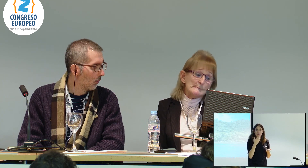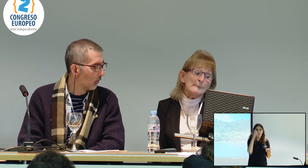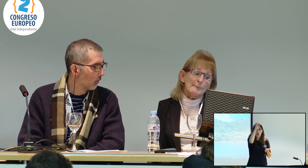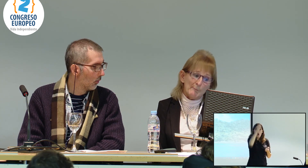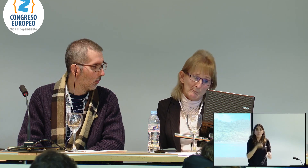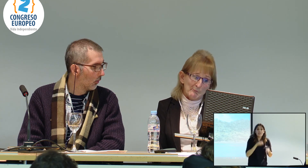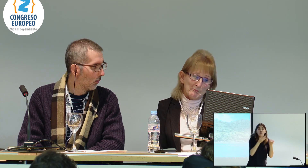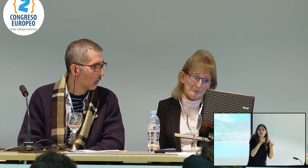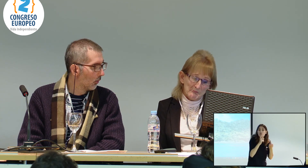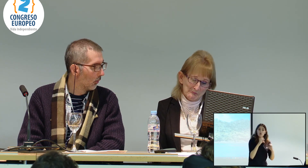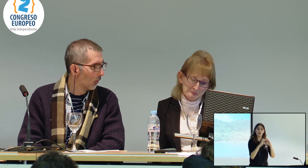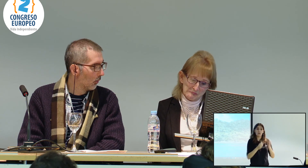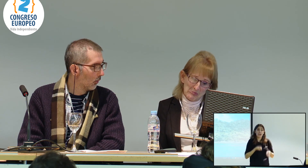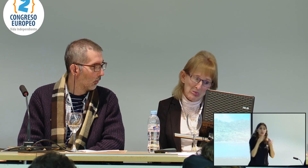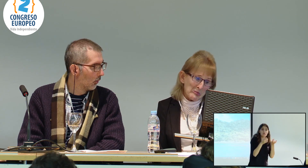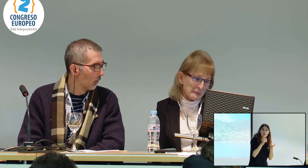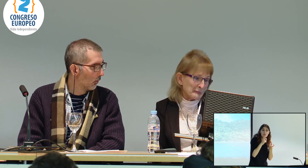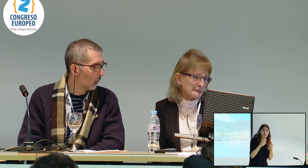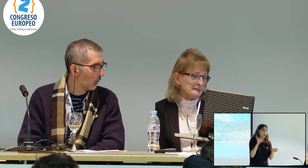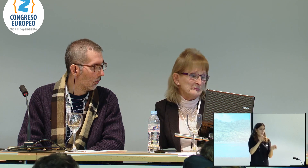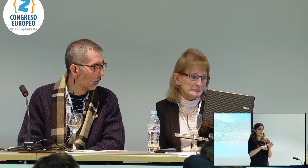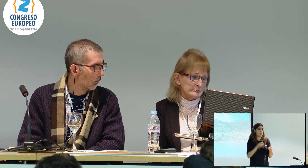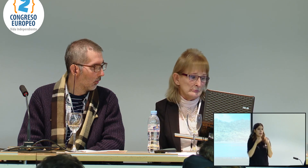opinión, comunicación, participación o